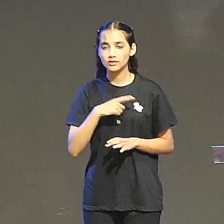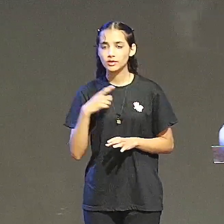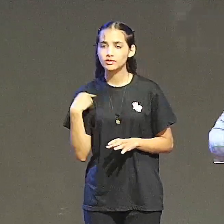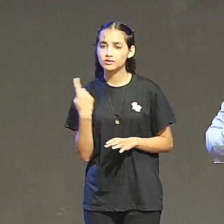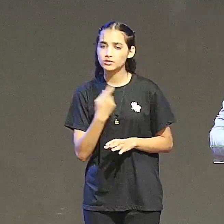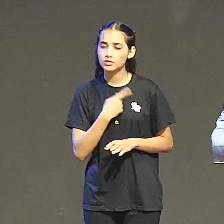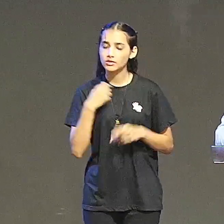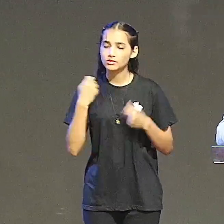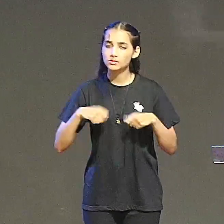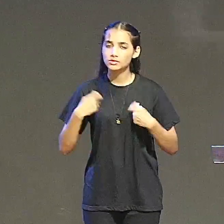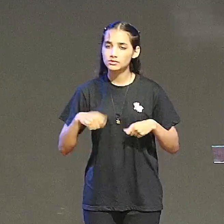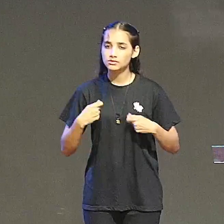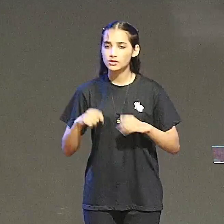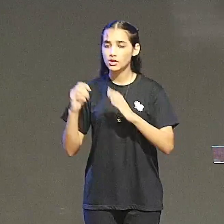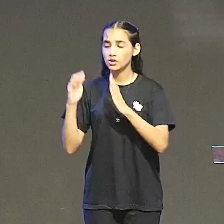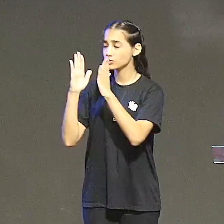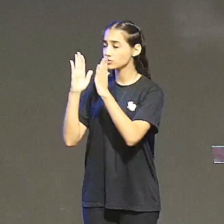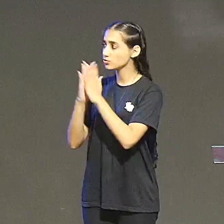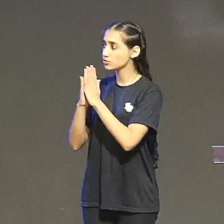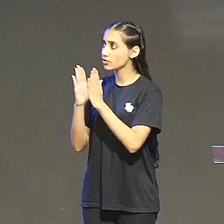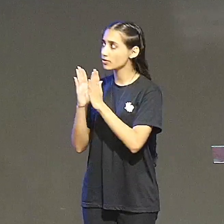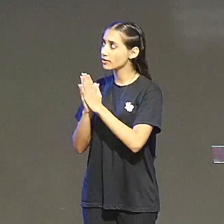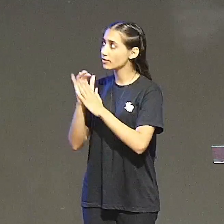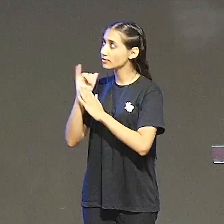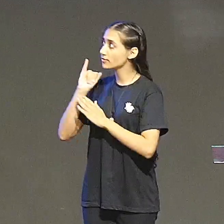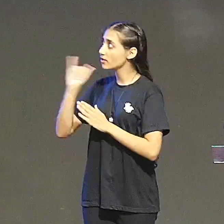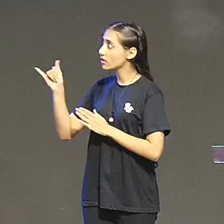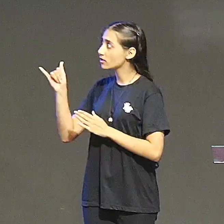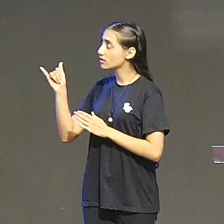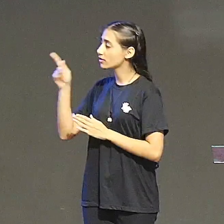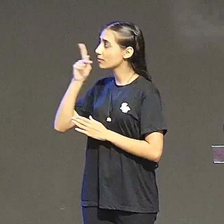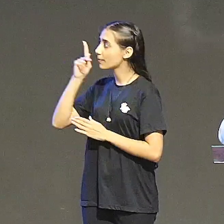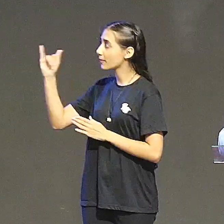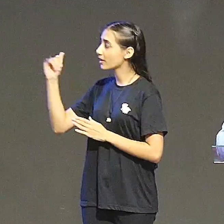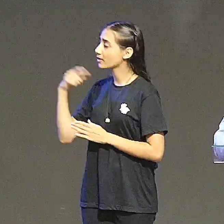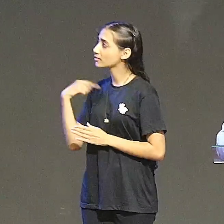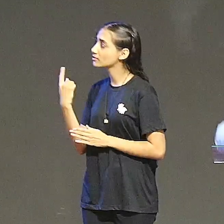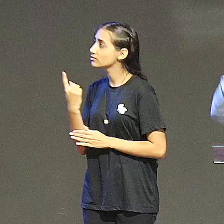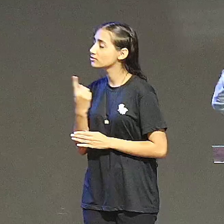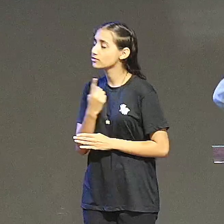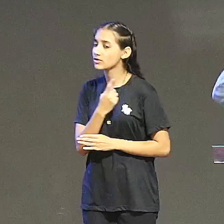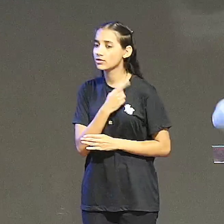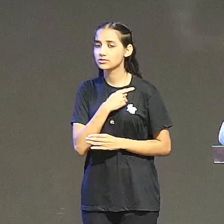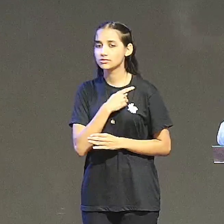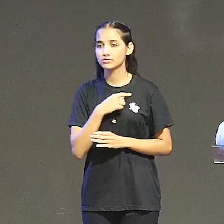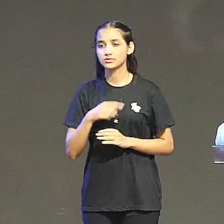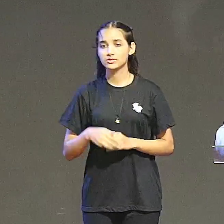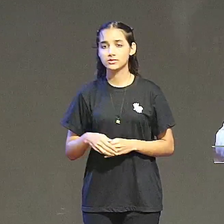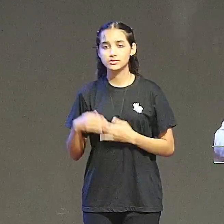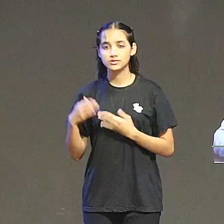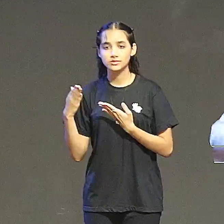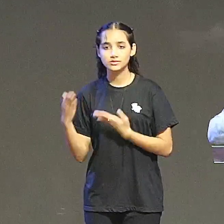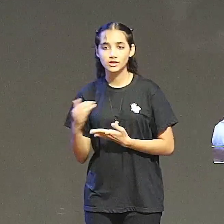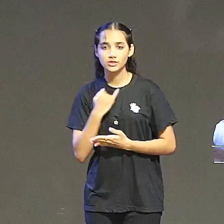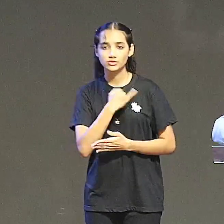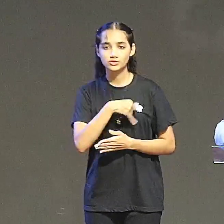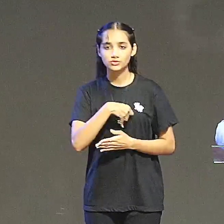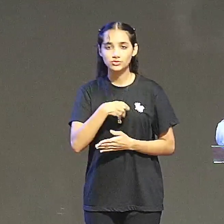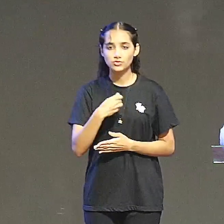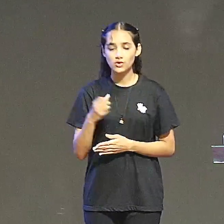e é ele que ensinou João que era aluno desse Deus feito gente o